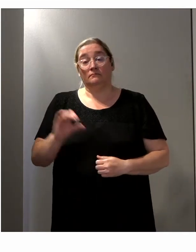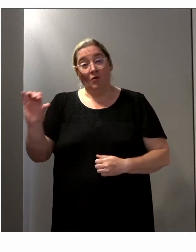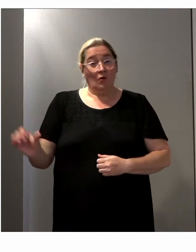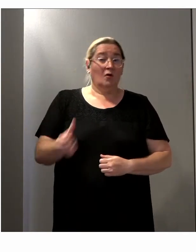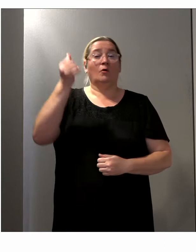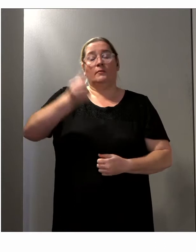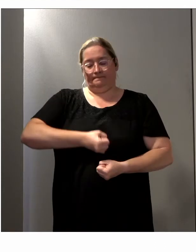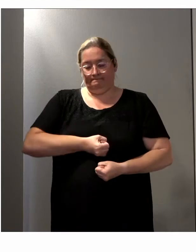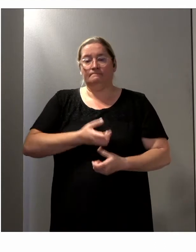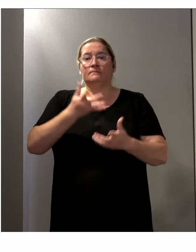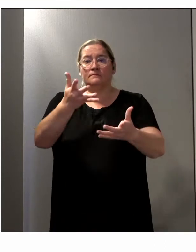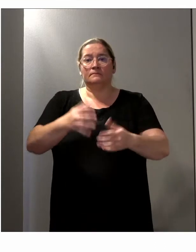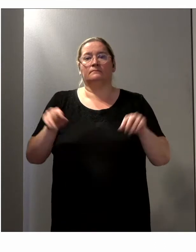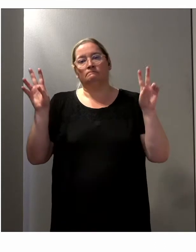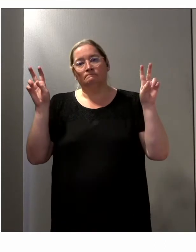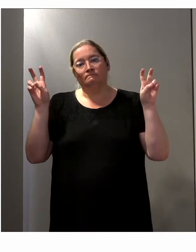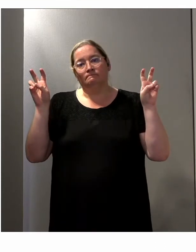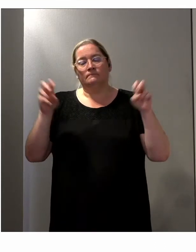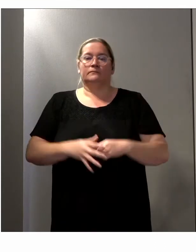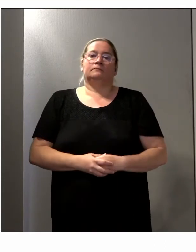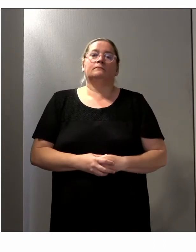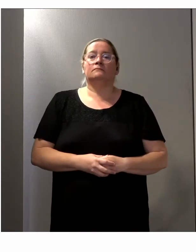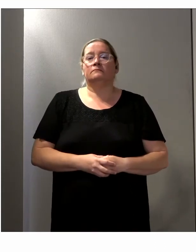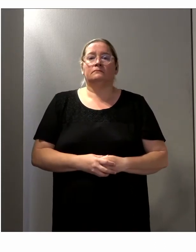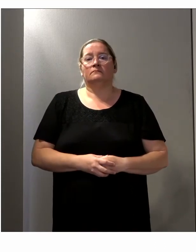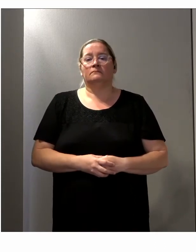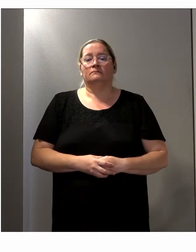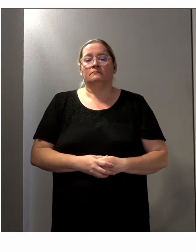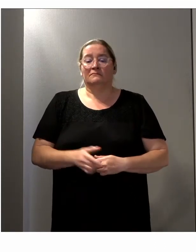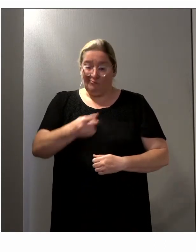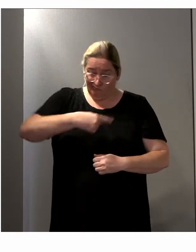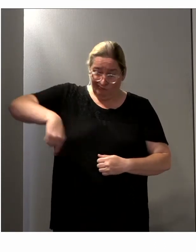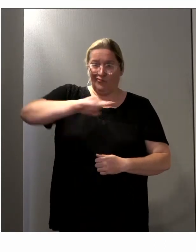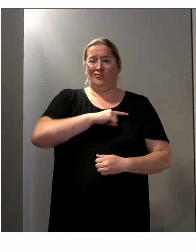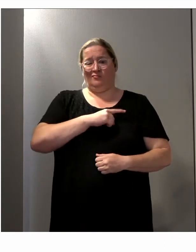peut-être à rappeler, c'est ce qu'on appelle, quand on dit sommes-nous condamnés à vivre sous le